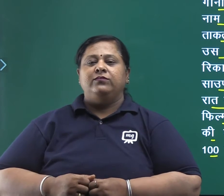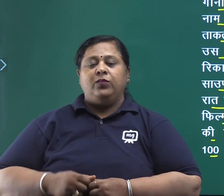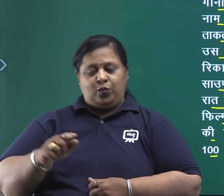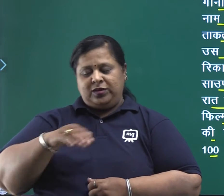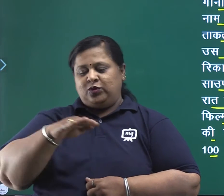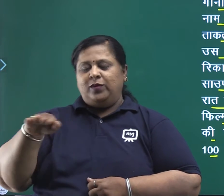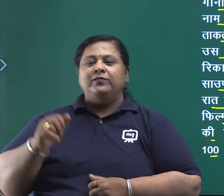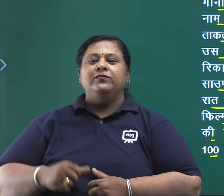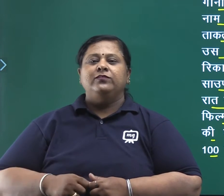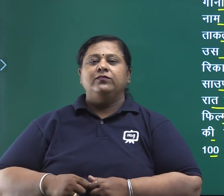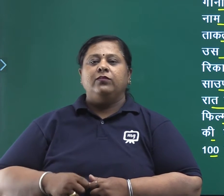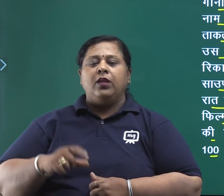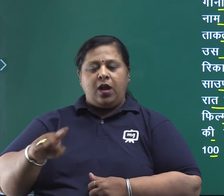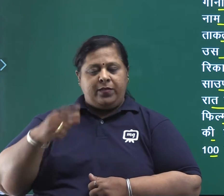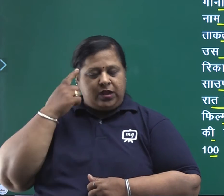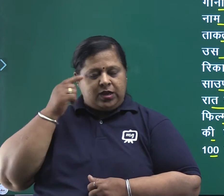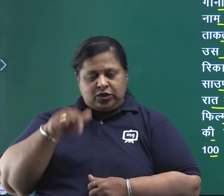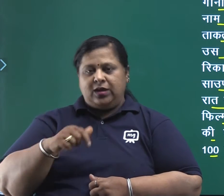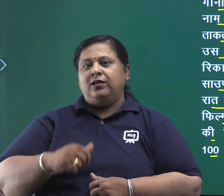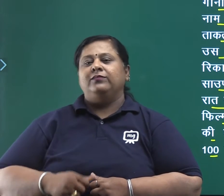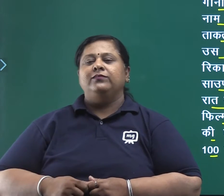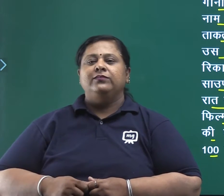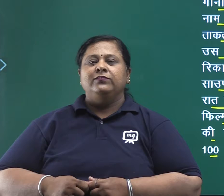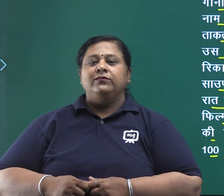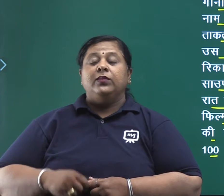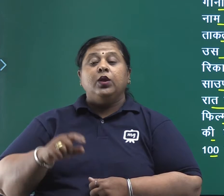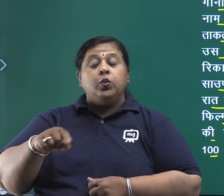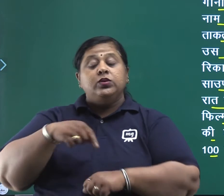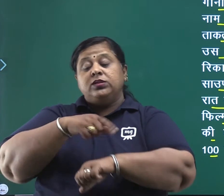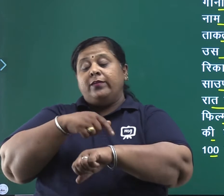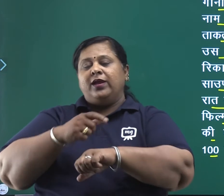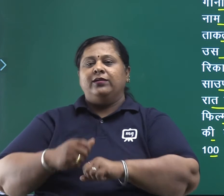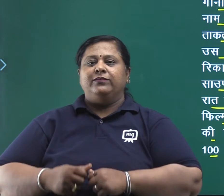तो बच्चों, हमने यहाँ जाना कि उस समय